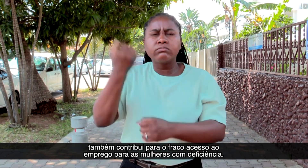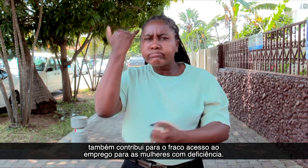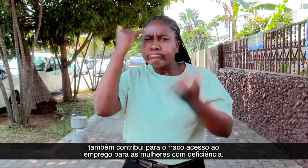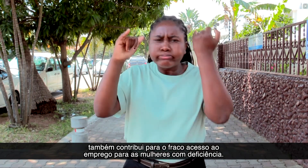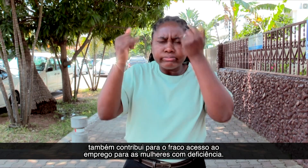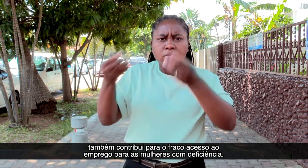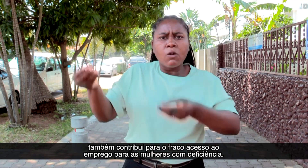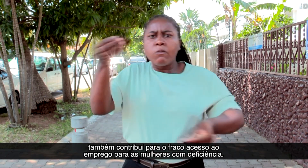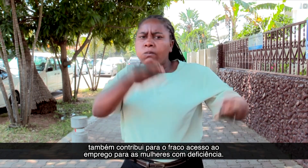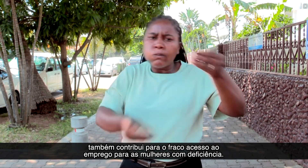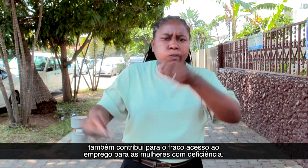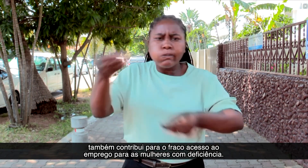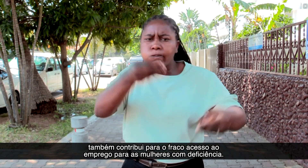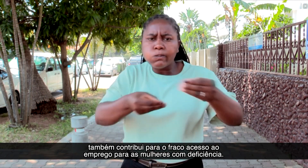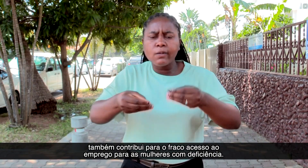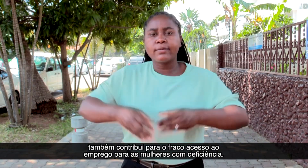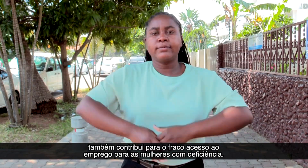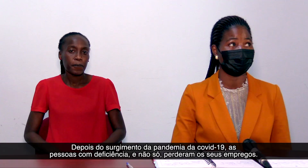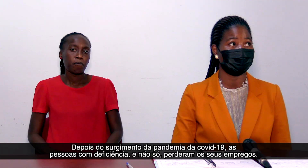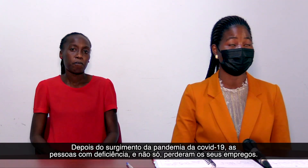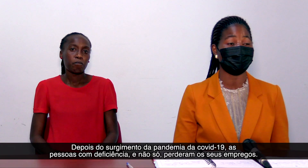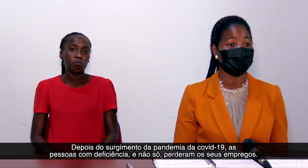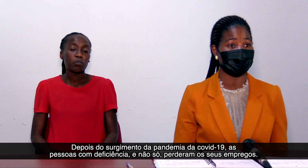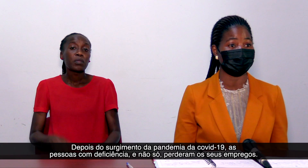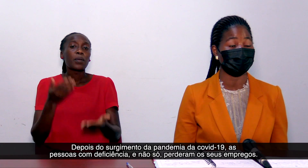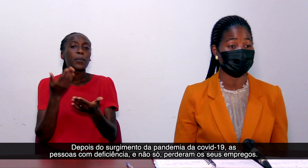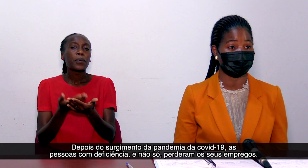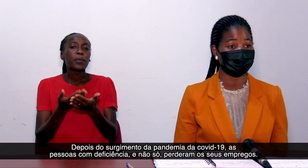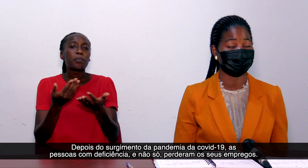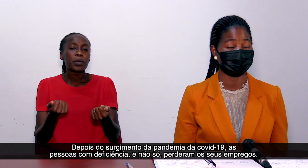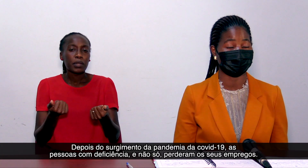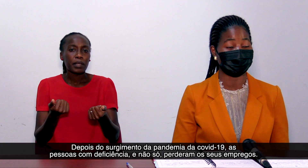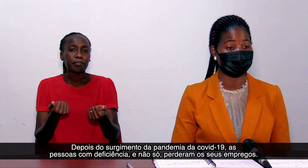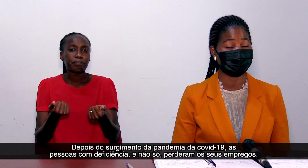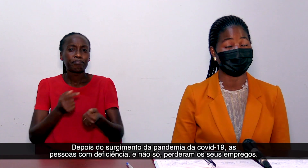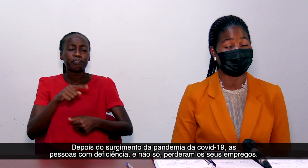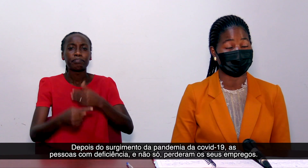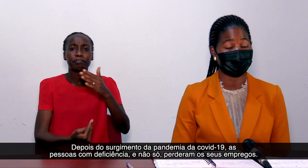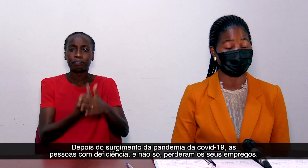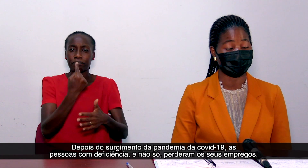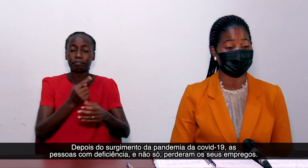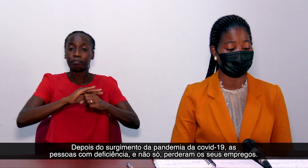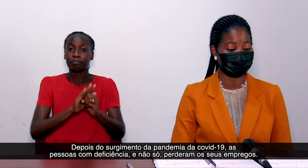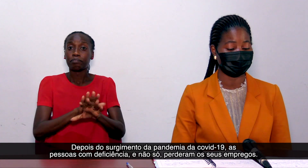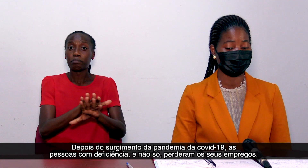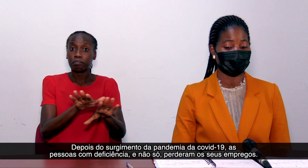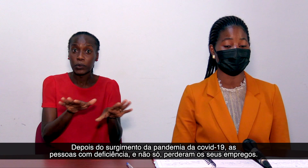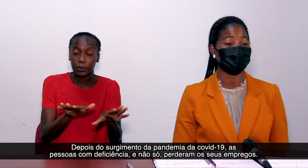ao emprego para as mulheres com deficiência. Depois do surgimento da pandemia do Covid-19, as